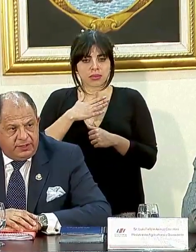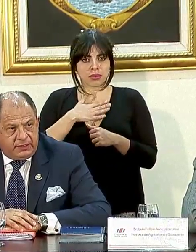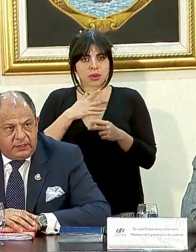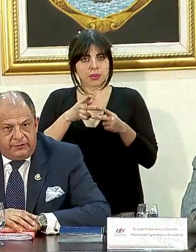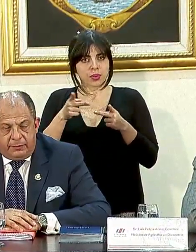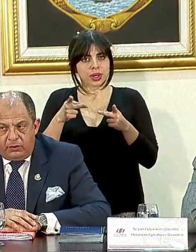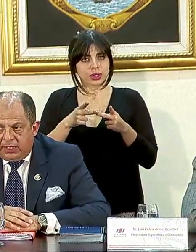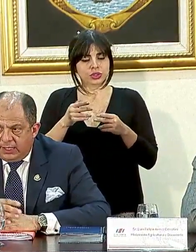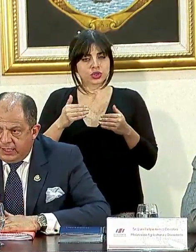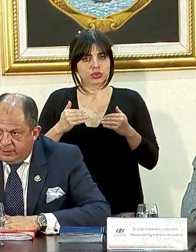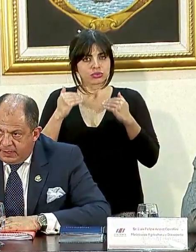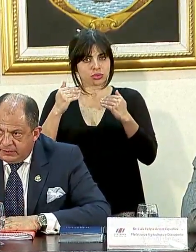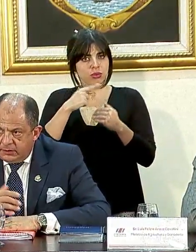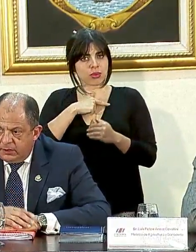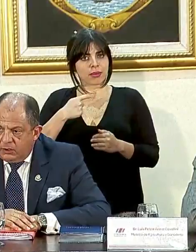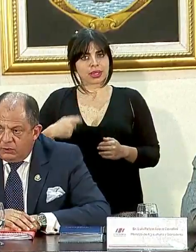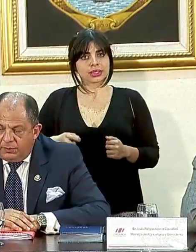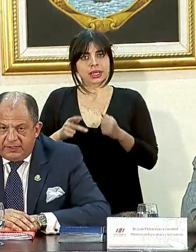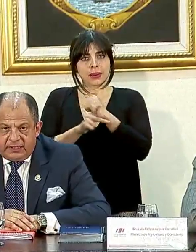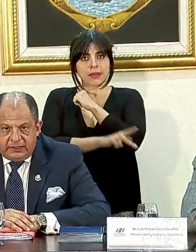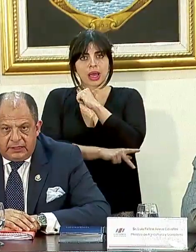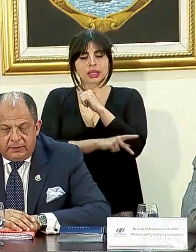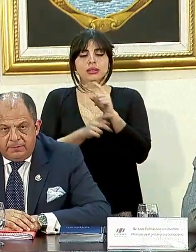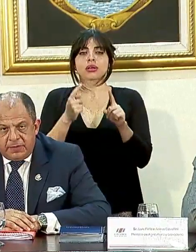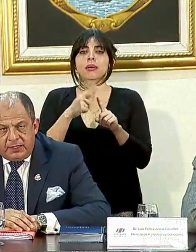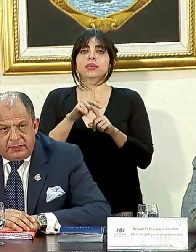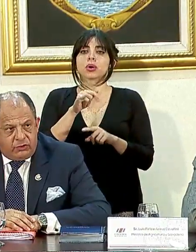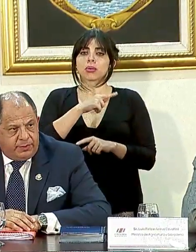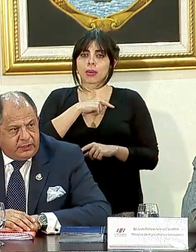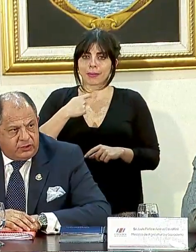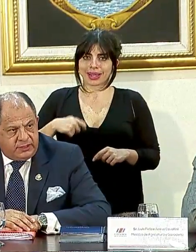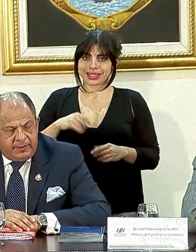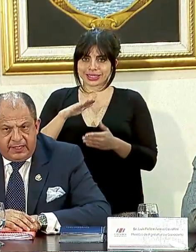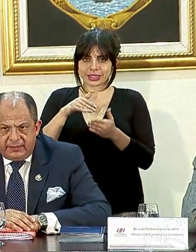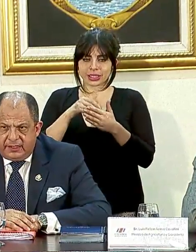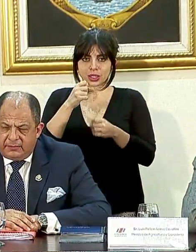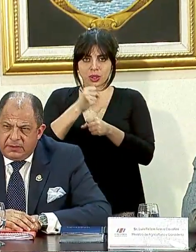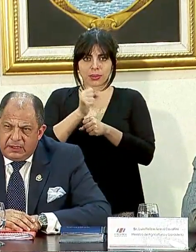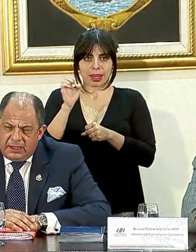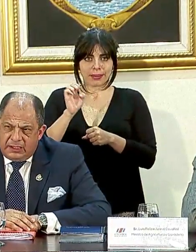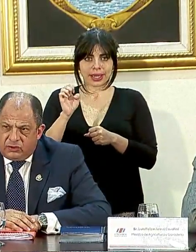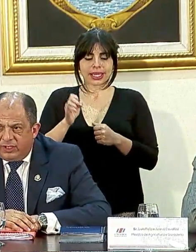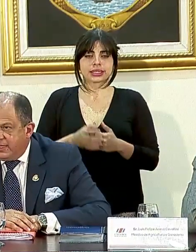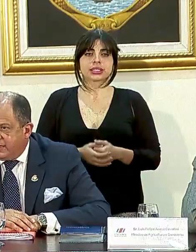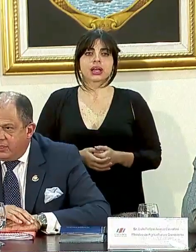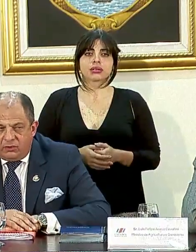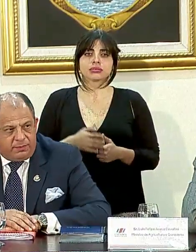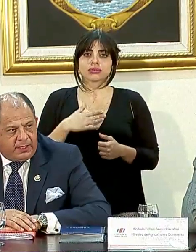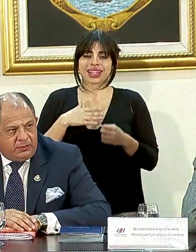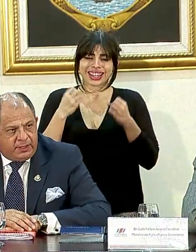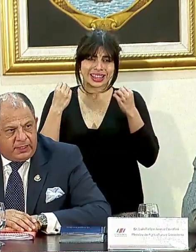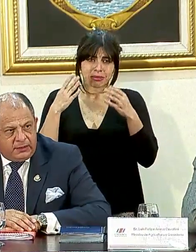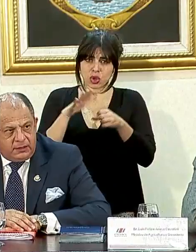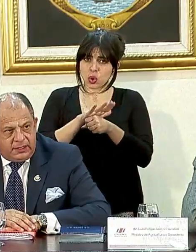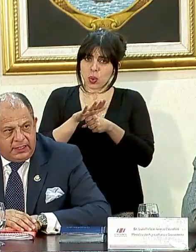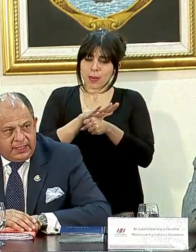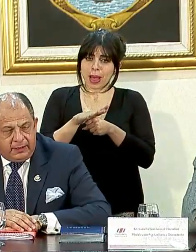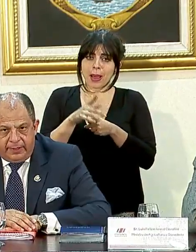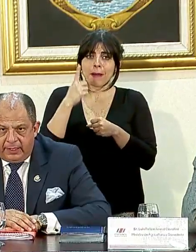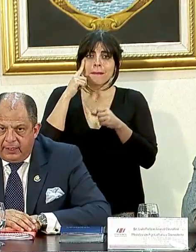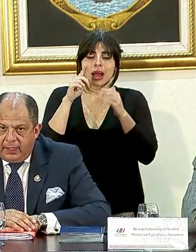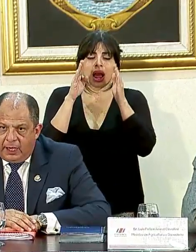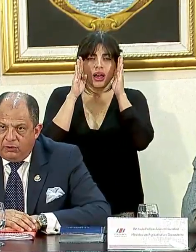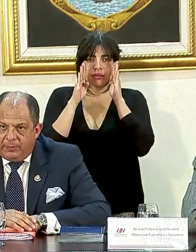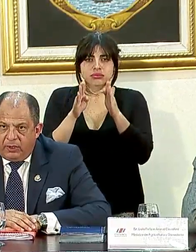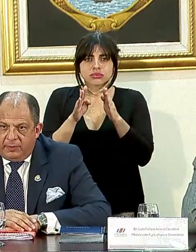investidura como presidente de la República y además como presidente del Centro de Operaciones de Emergencia. Estoy demasiado ocupado para